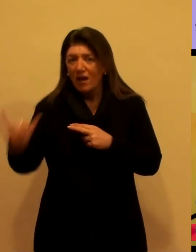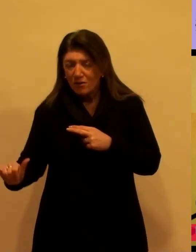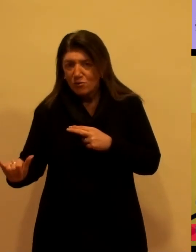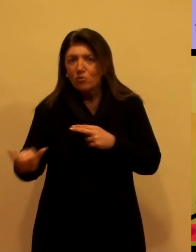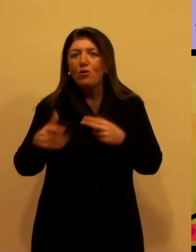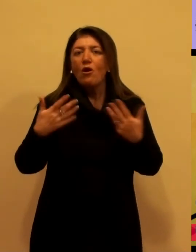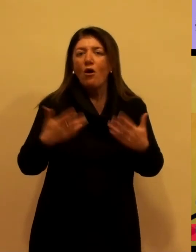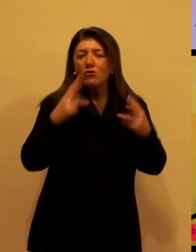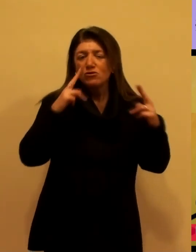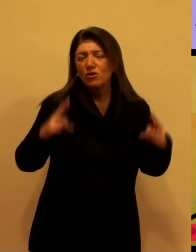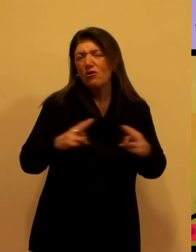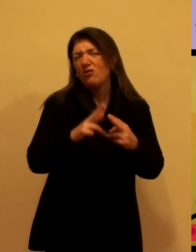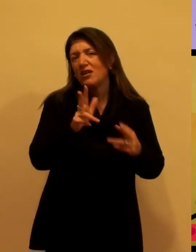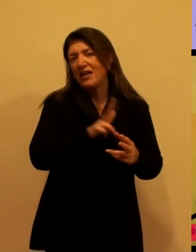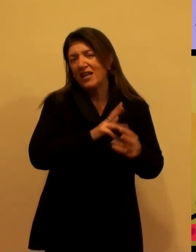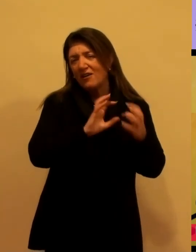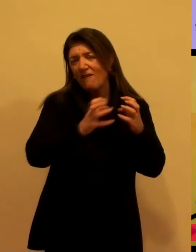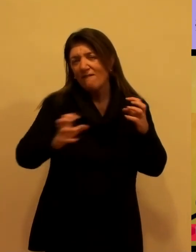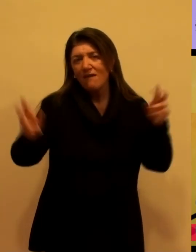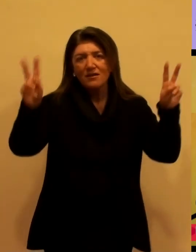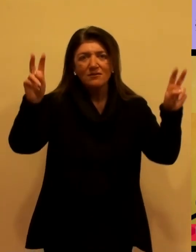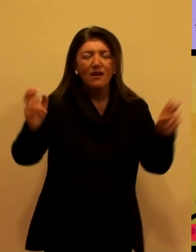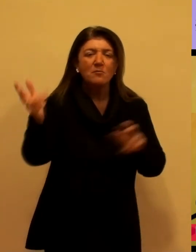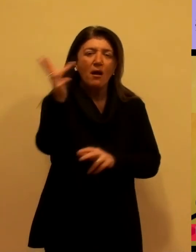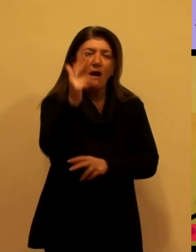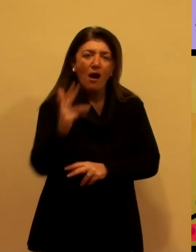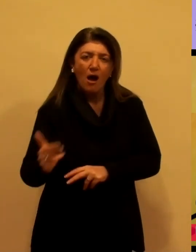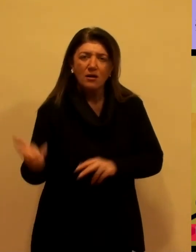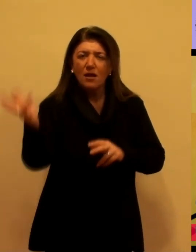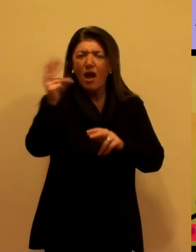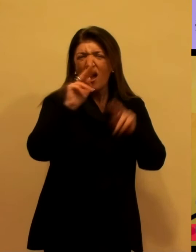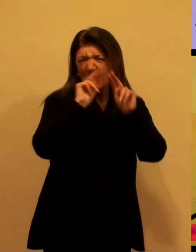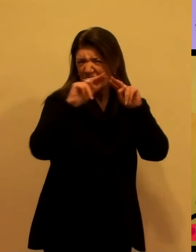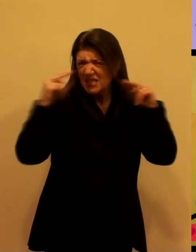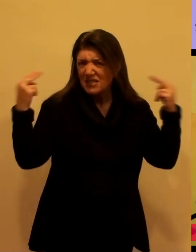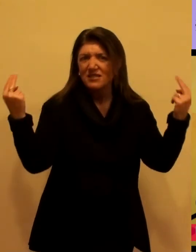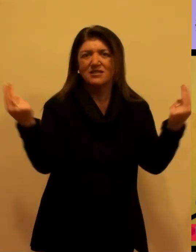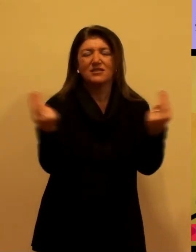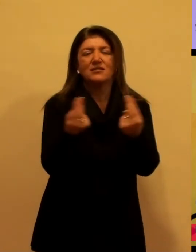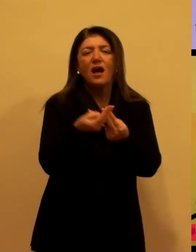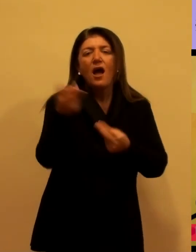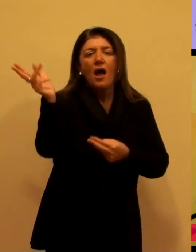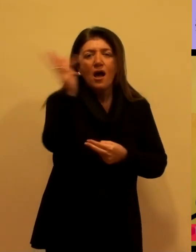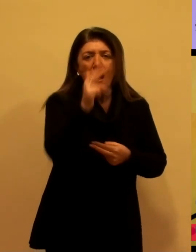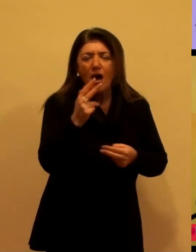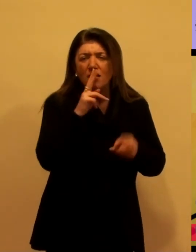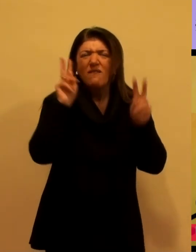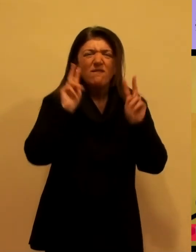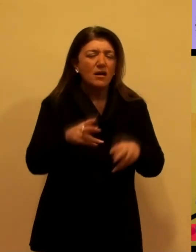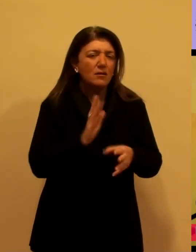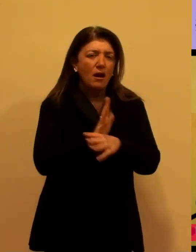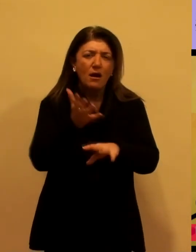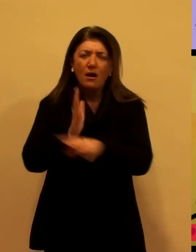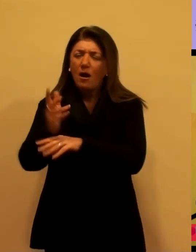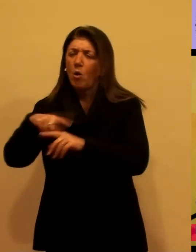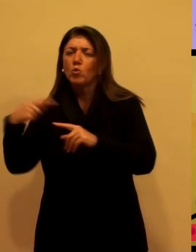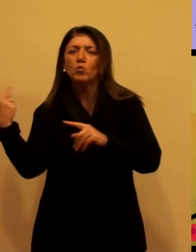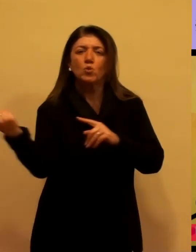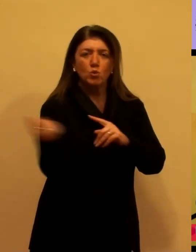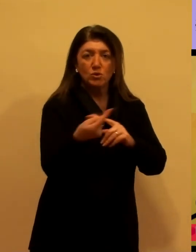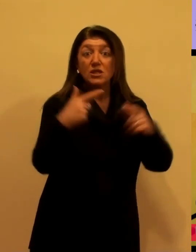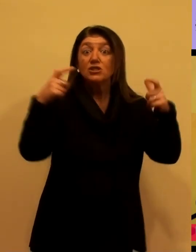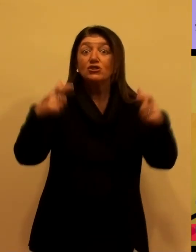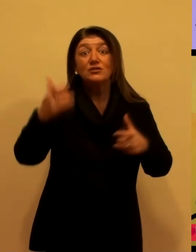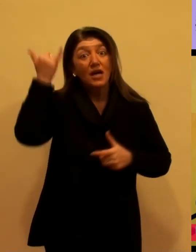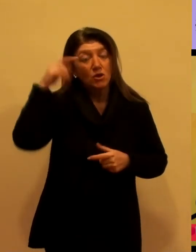puntata ricchissima, parleremo di arte intesa come arte a tutto tondo, quindi un'arte realmente accessibile a tutti. La città